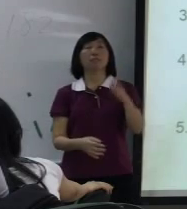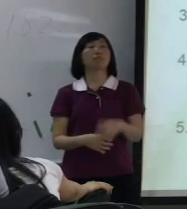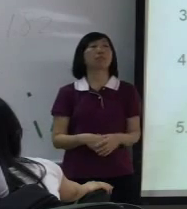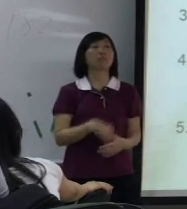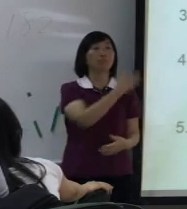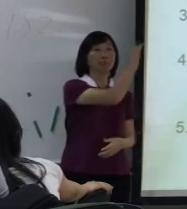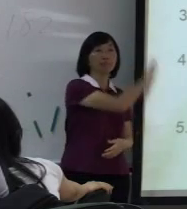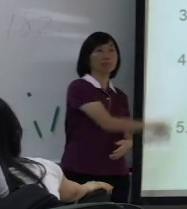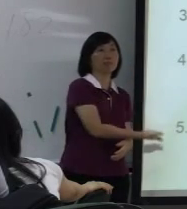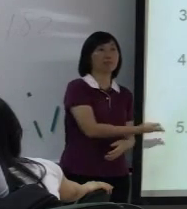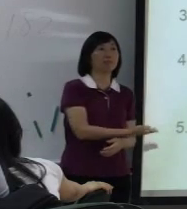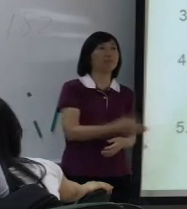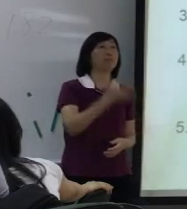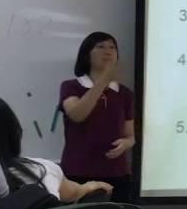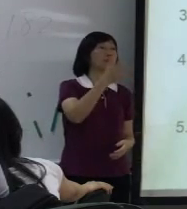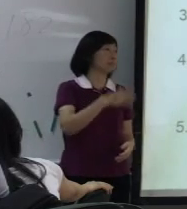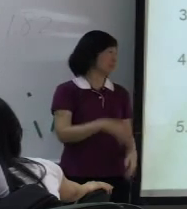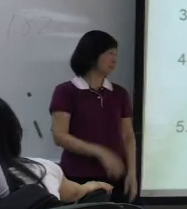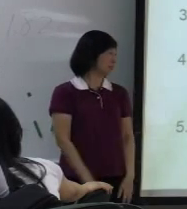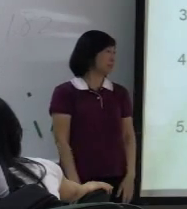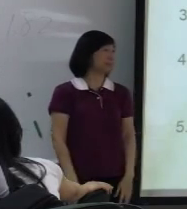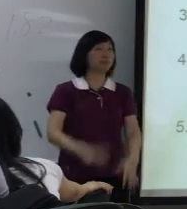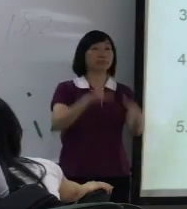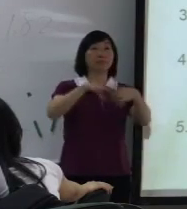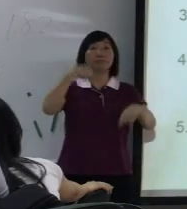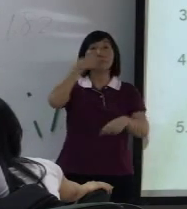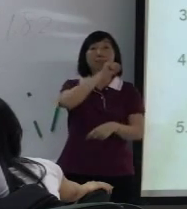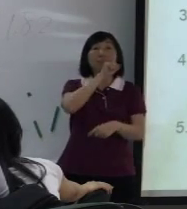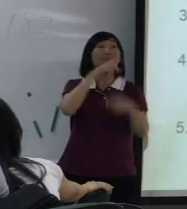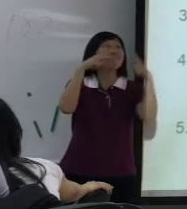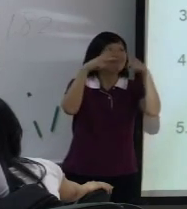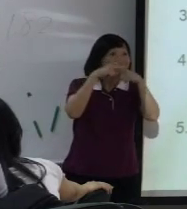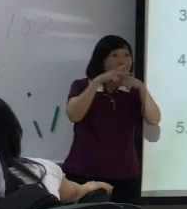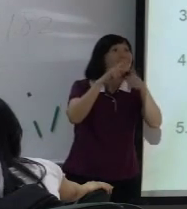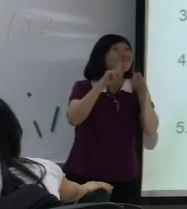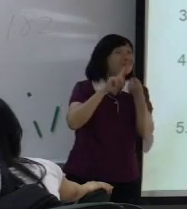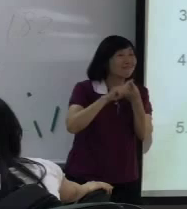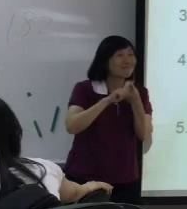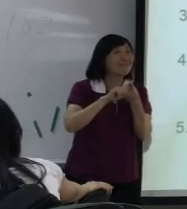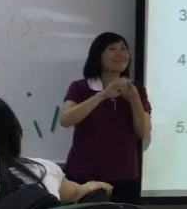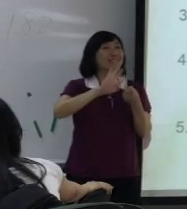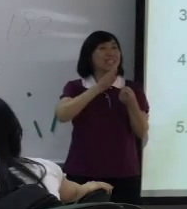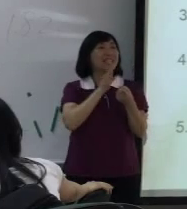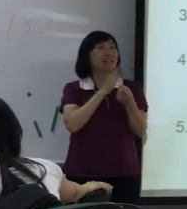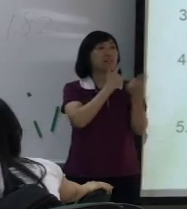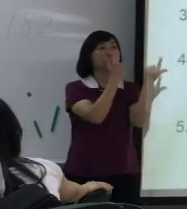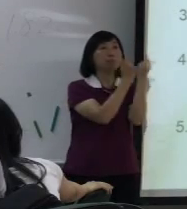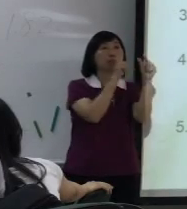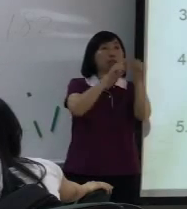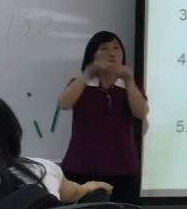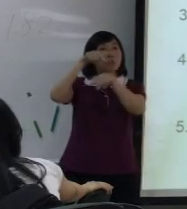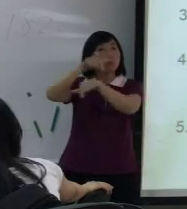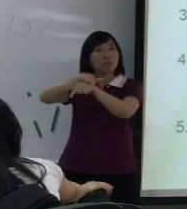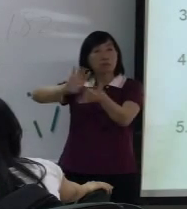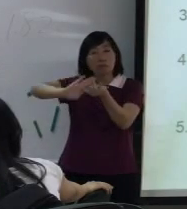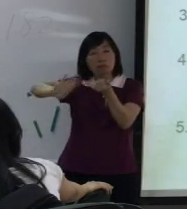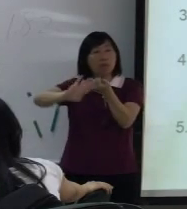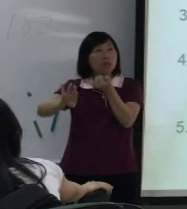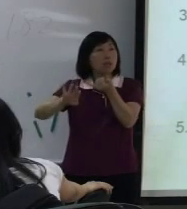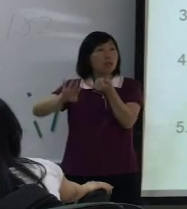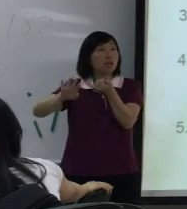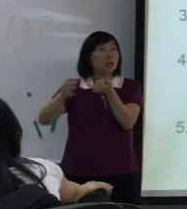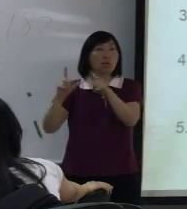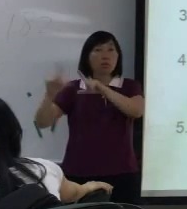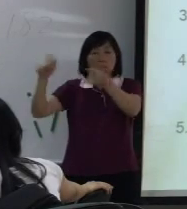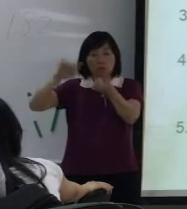的就是说，因为台湾虽然很小，可是北中南东啊，各